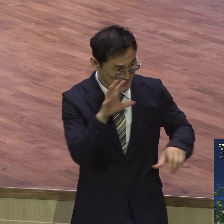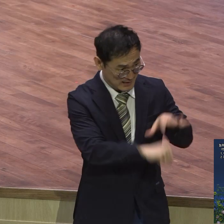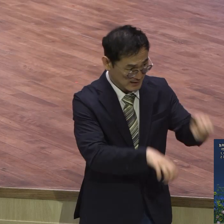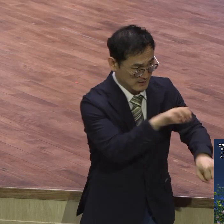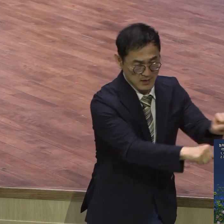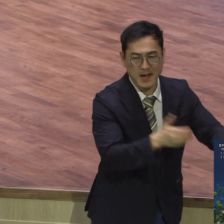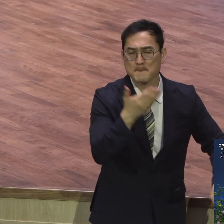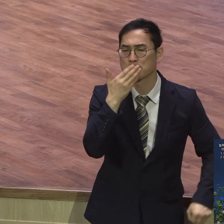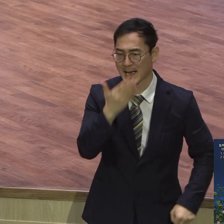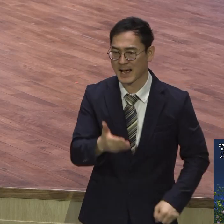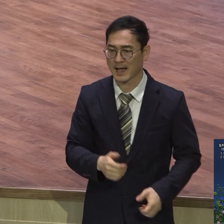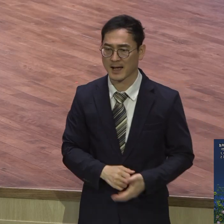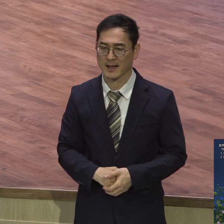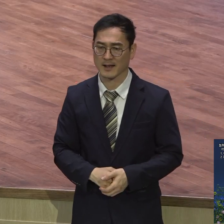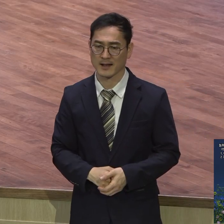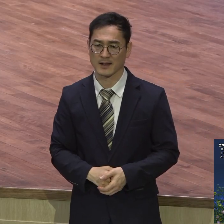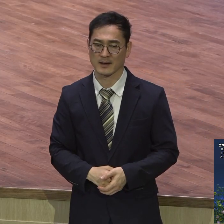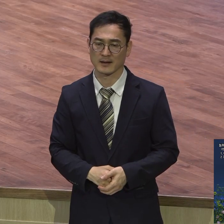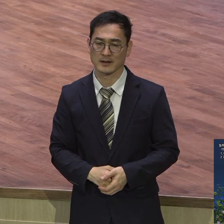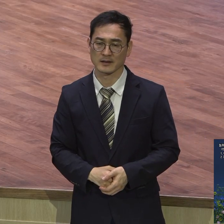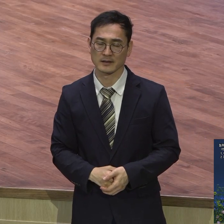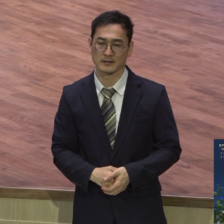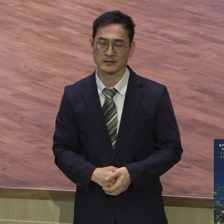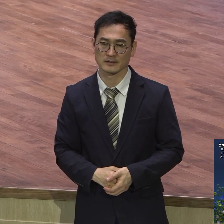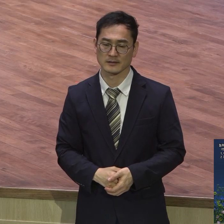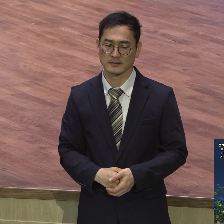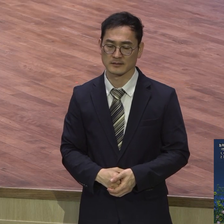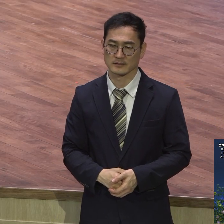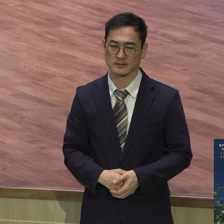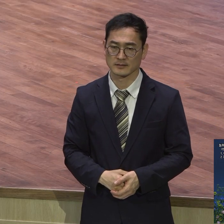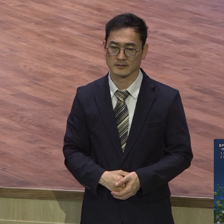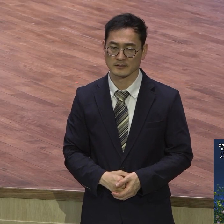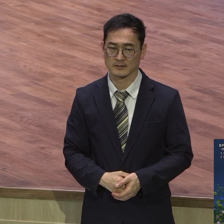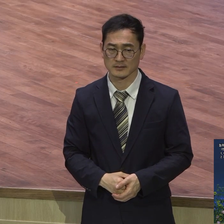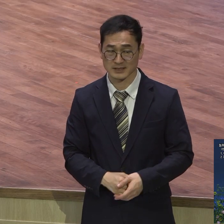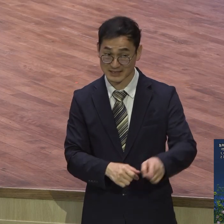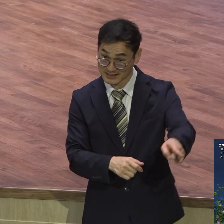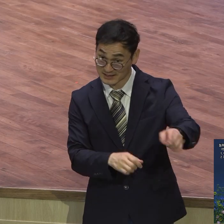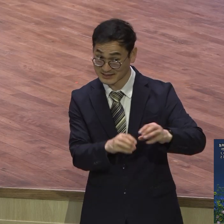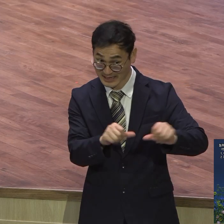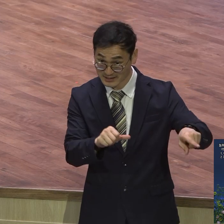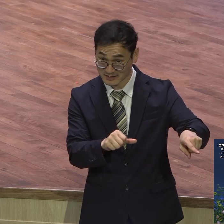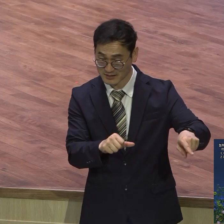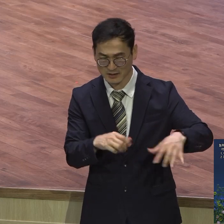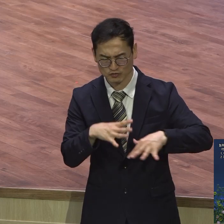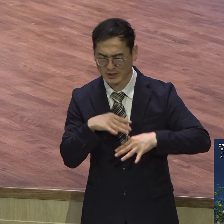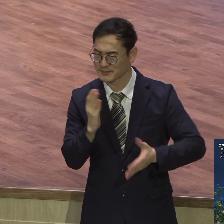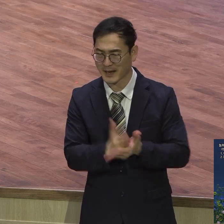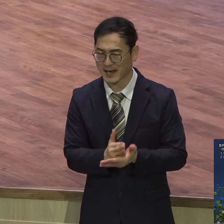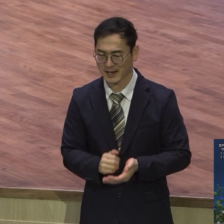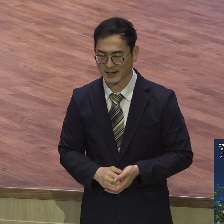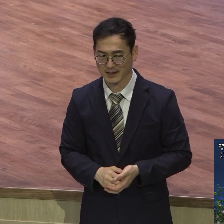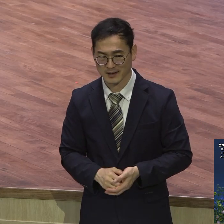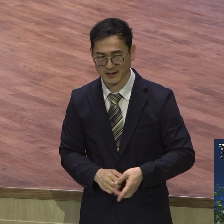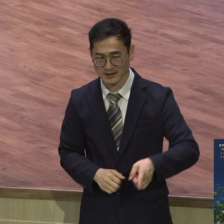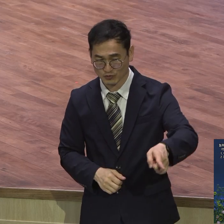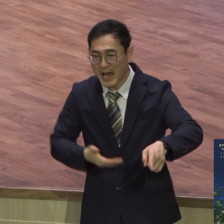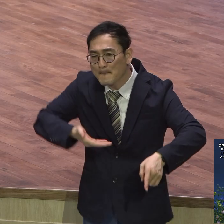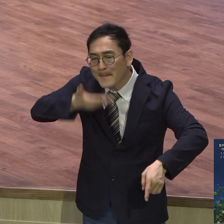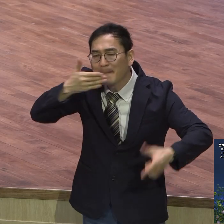성리자의식입니다 그 땅 백성을 두려워하지 말라 그들은 우리의 뭐여 먹이라